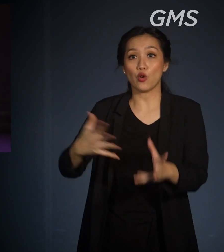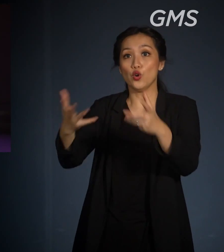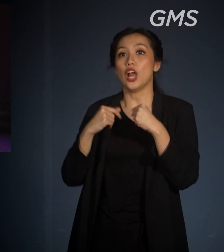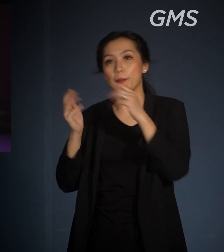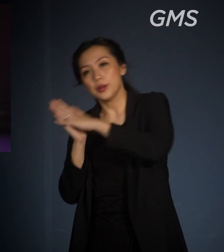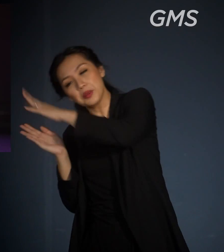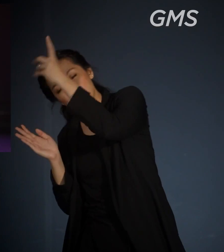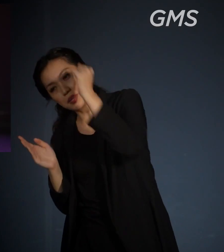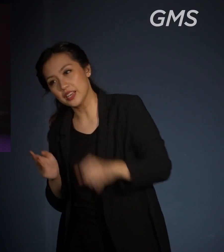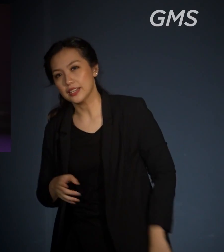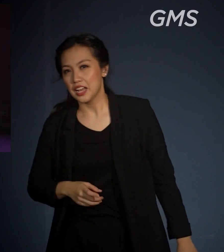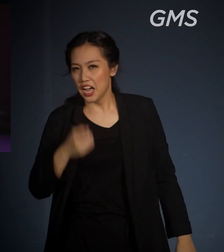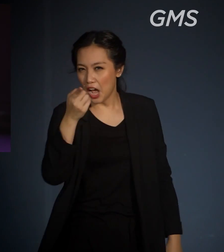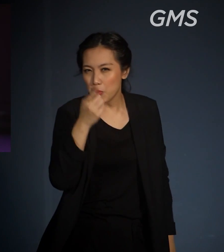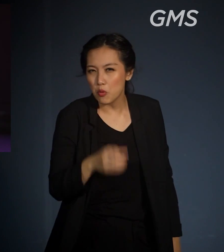mimpi apa,